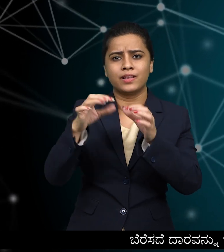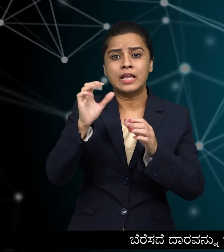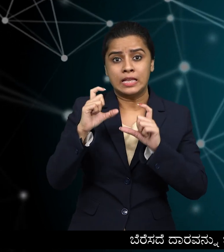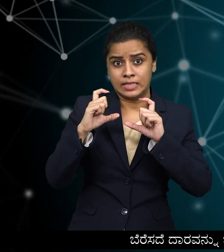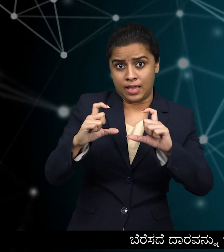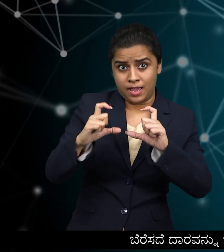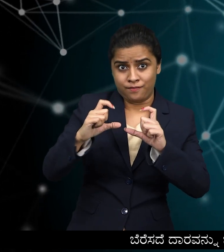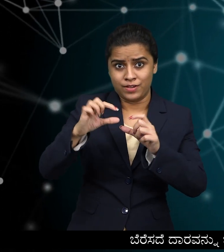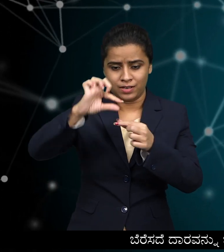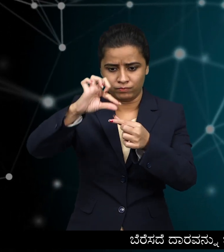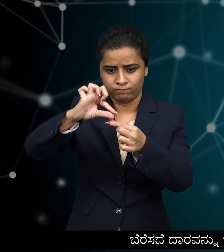ಹಾಕಿ.